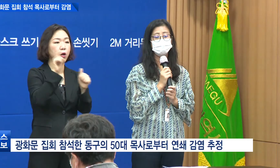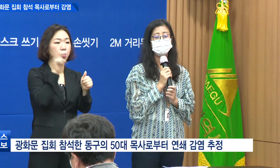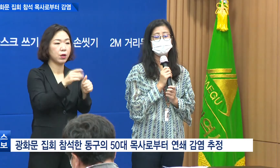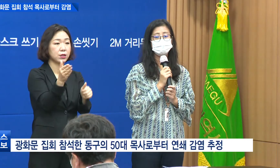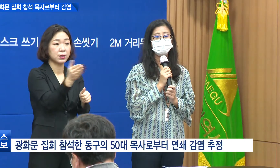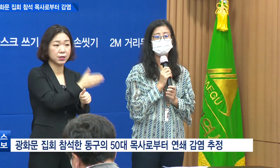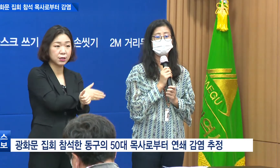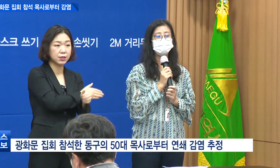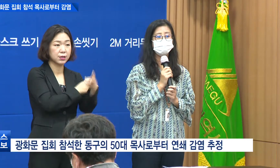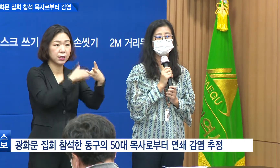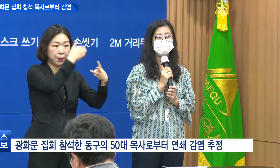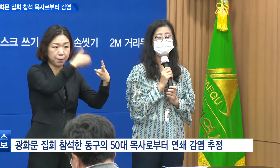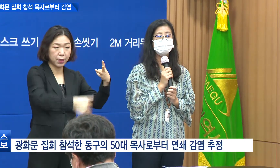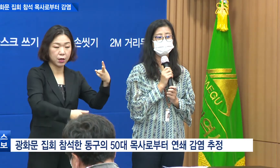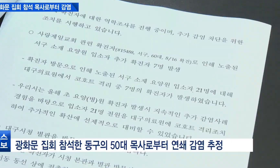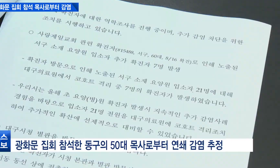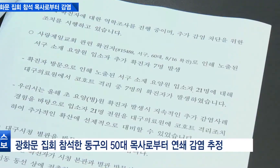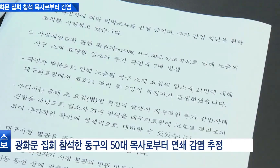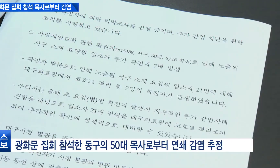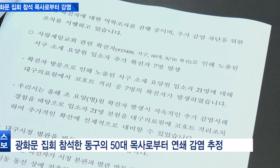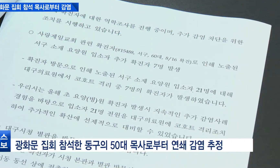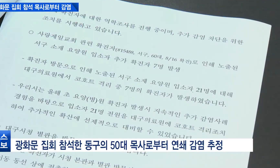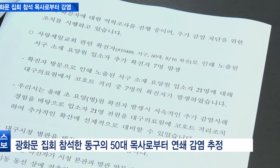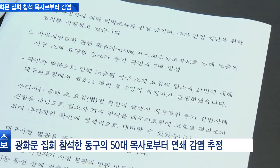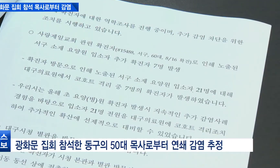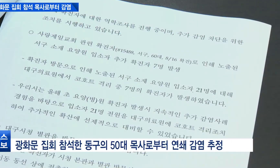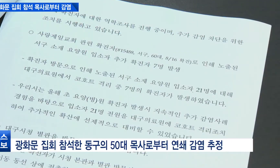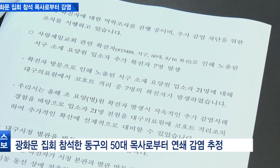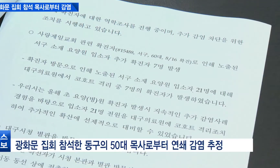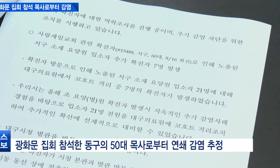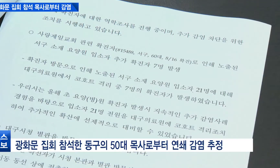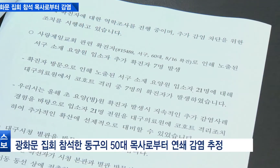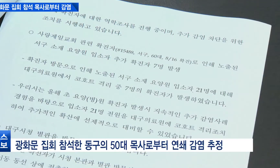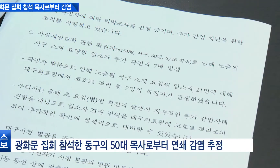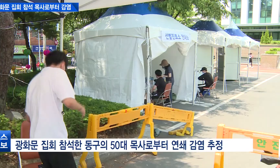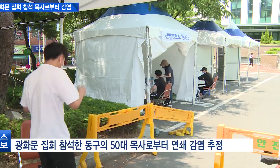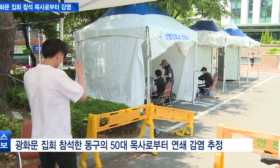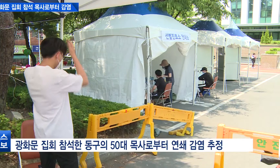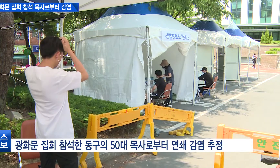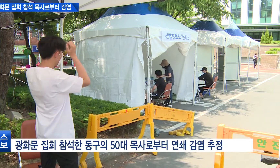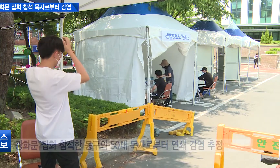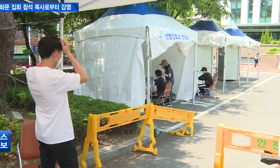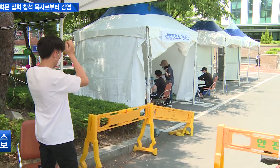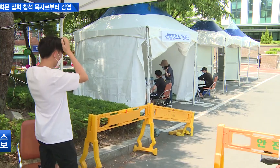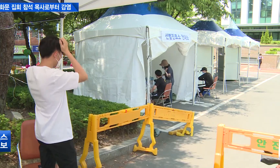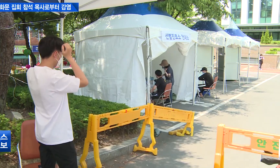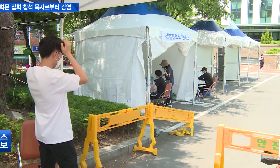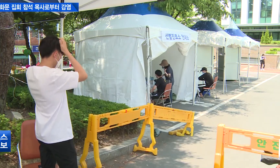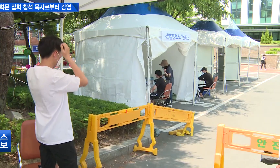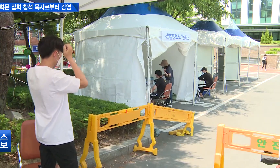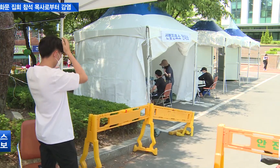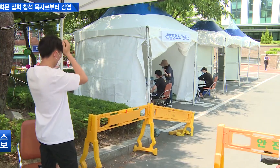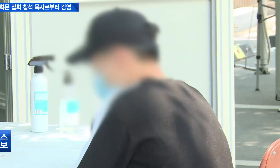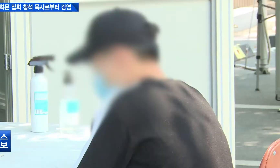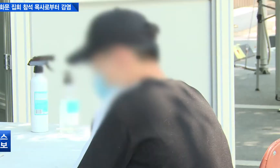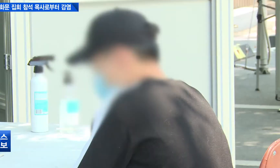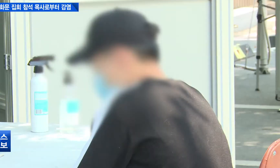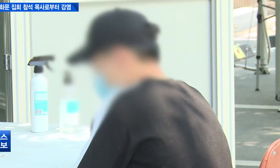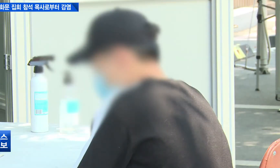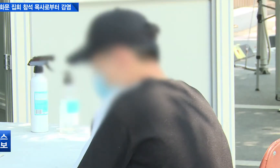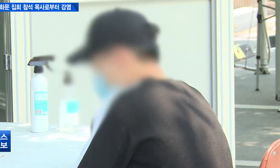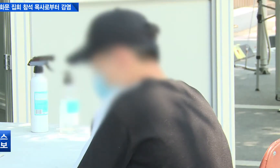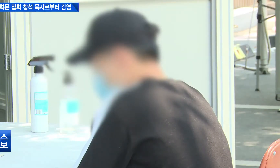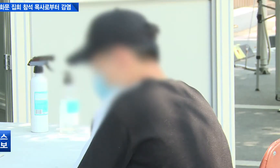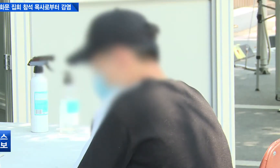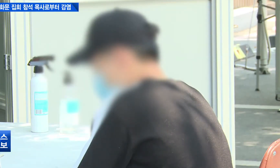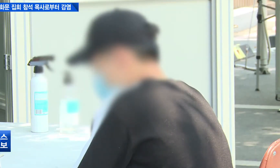확진 판정을 받았고 가족과 지인으로 연쇄 감염이 이루어졌습니다. 광화문발 감염 확산이 현실로 나타나고